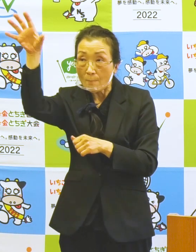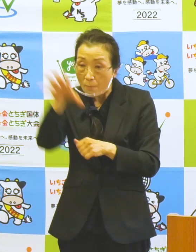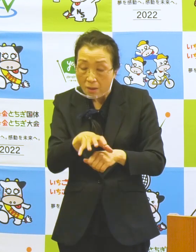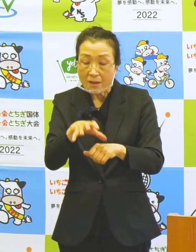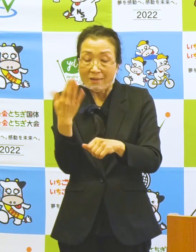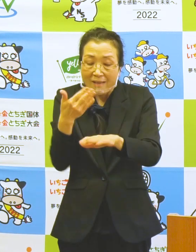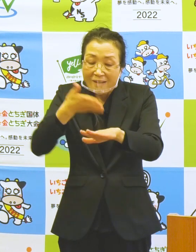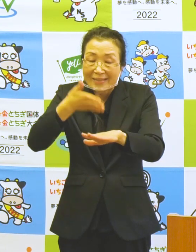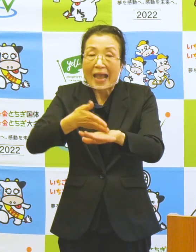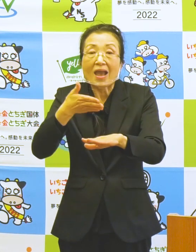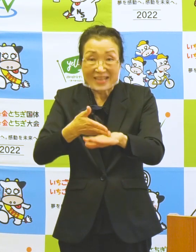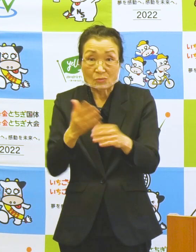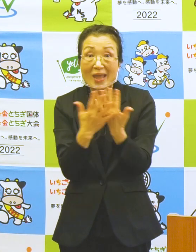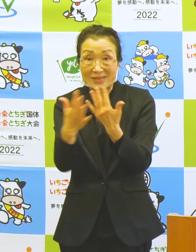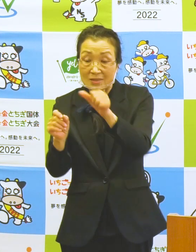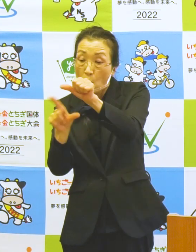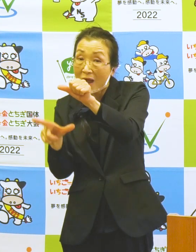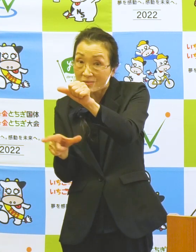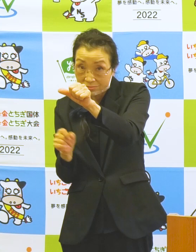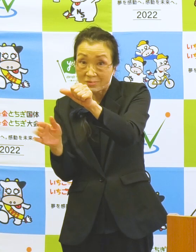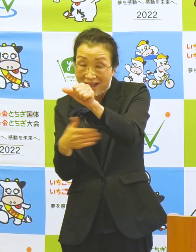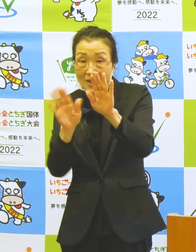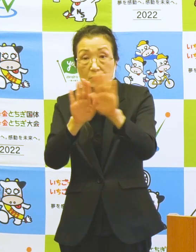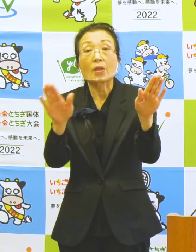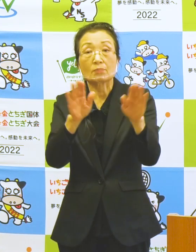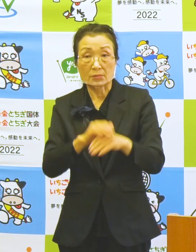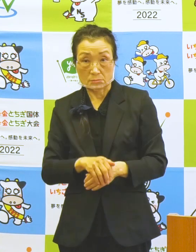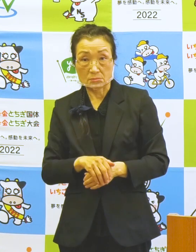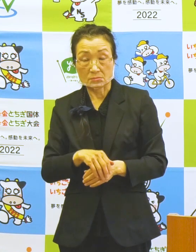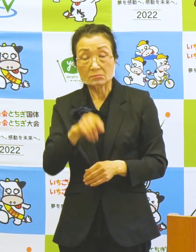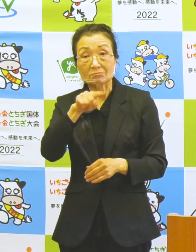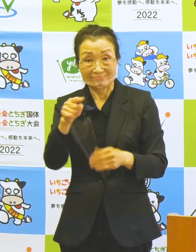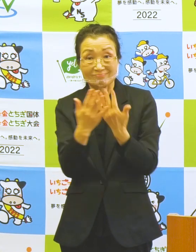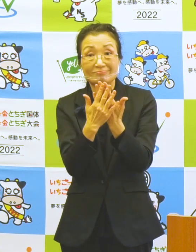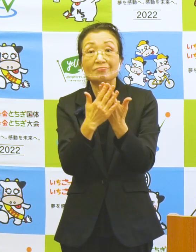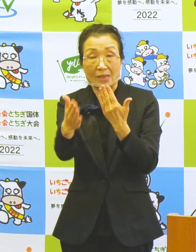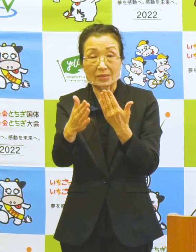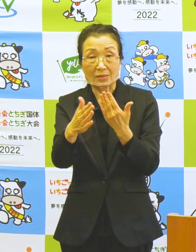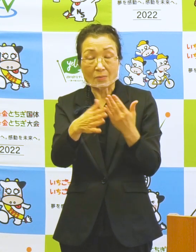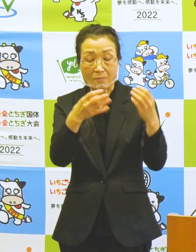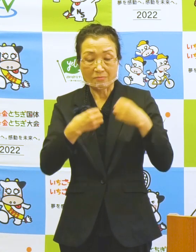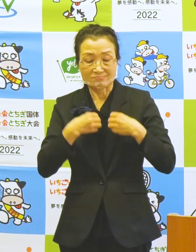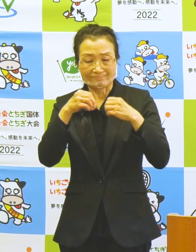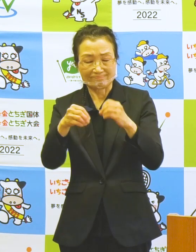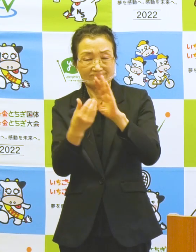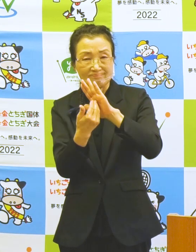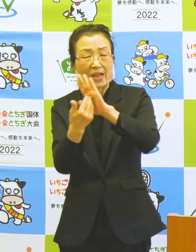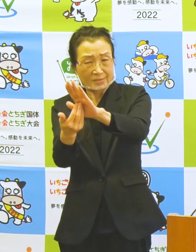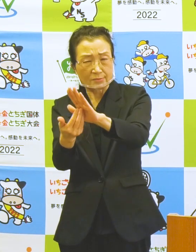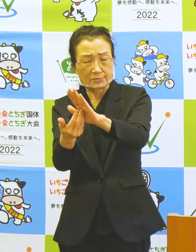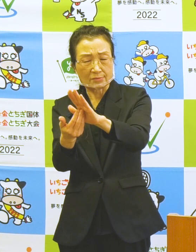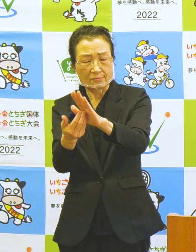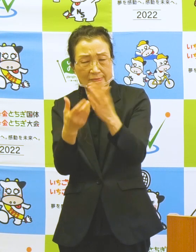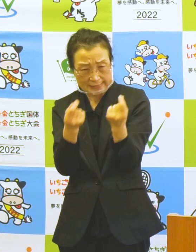をされます。いずれの大会も感染対策をバッチリ行った上で進